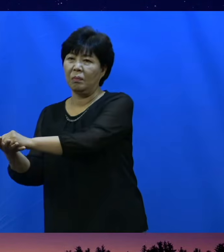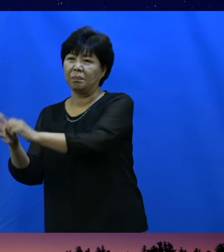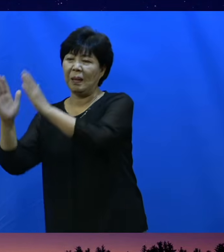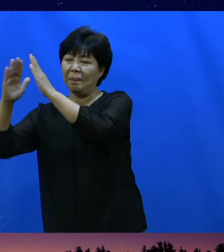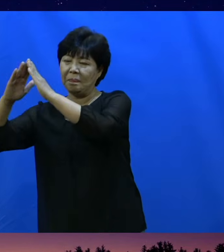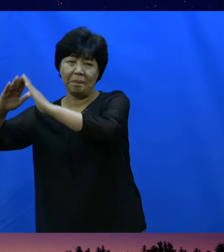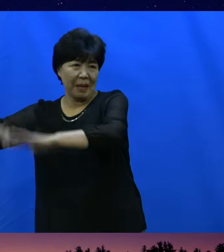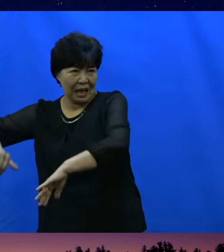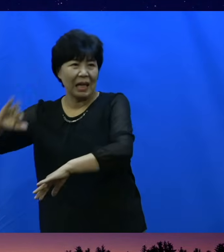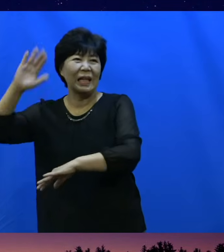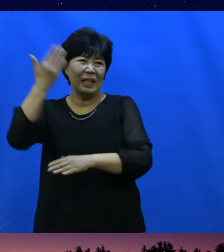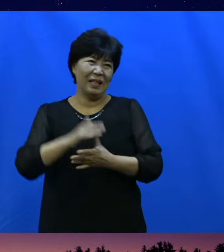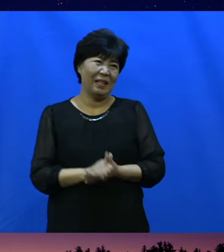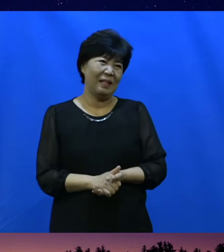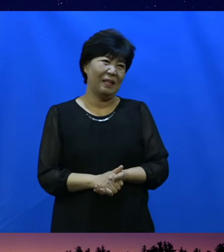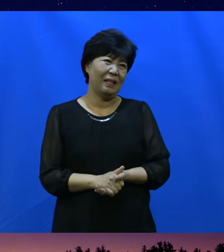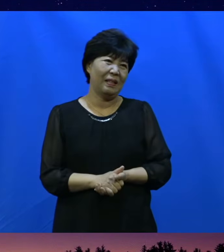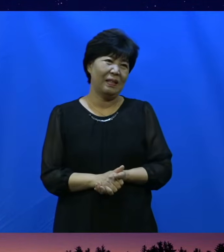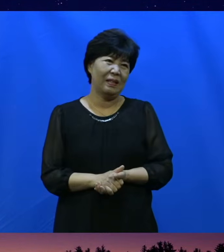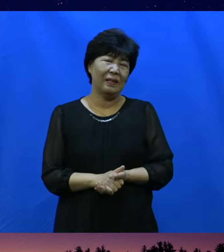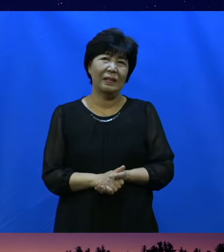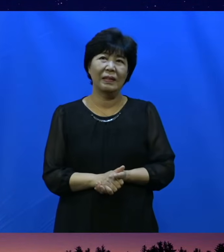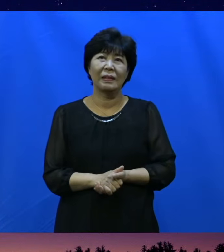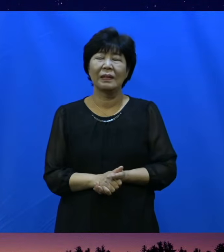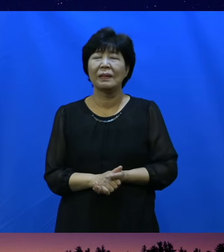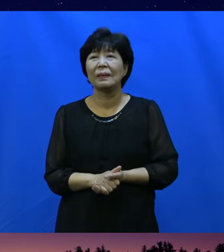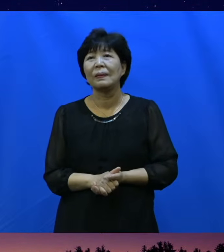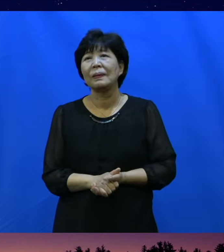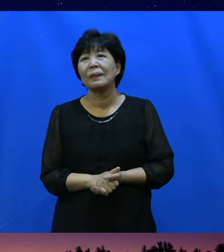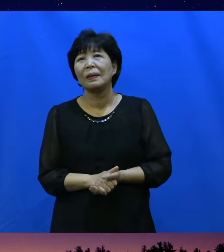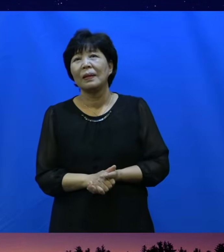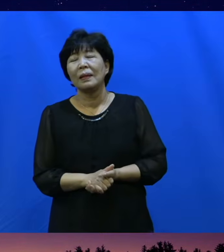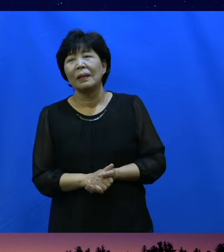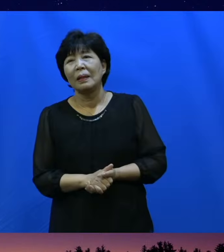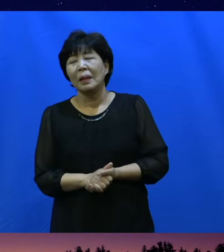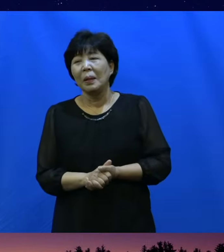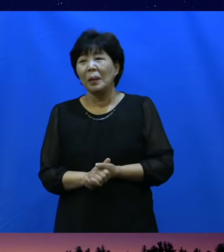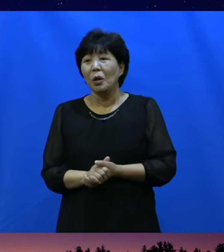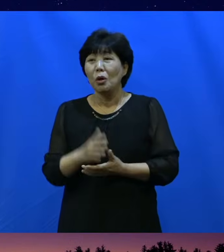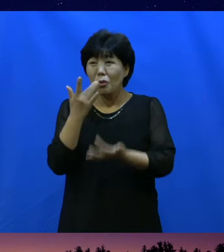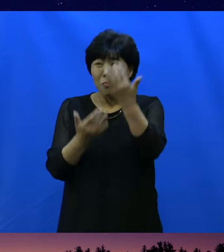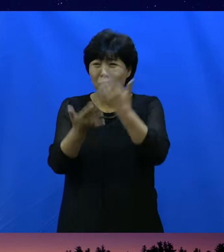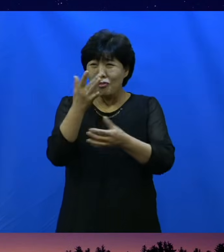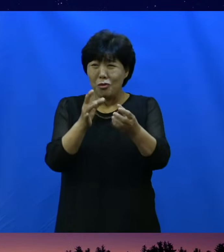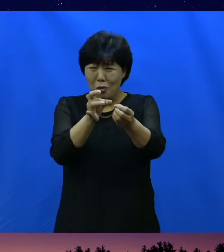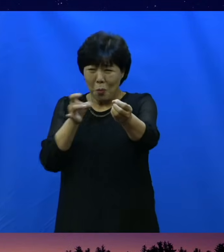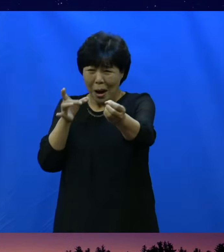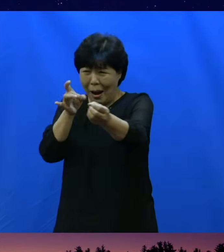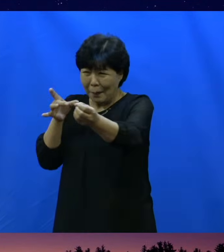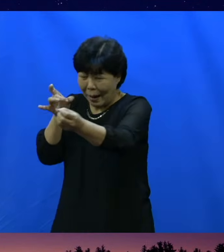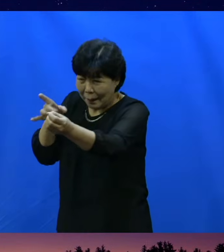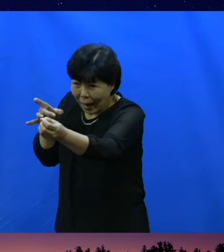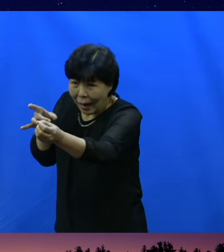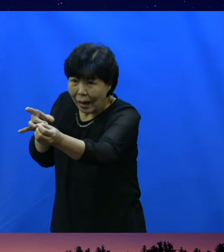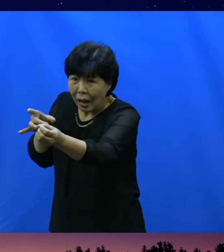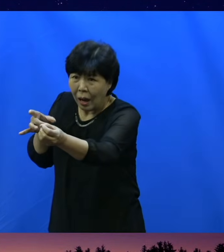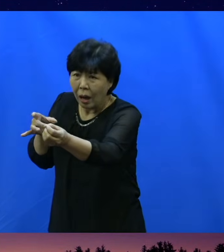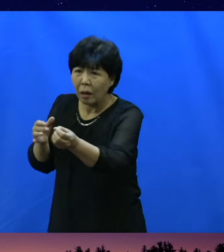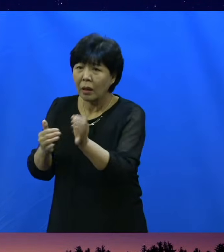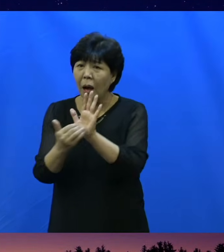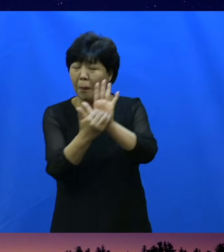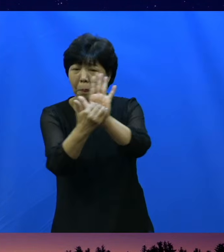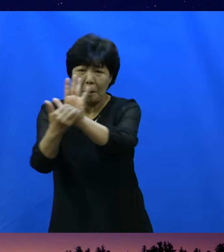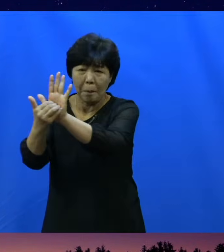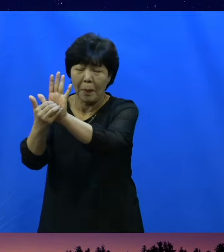여러분, 오늘 이 바울은 영적 전쟁에 대해서 구체적으로 이야기하고 있죠. 무수하게 쏘아대는 불화살들이 있는데 적극적으로 대처하지 않으면 무방비 상태가 된다는